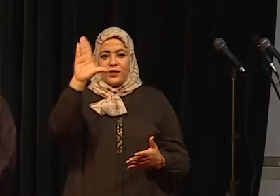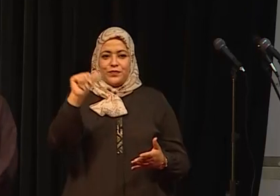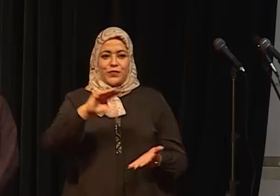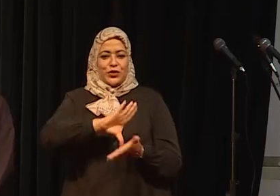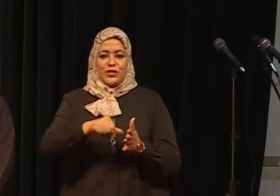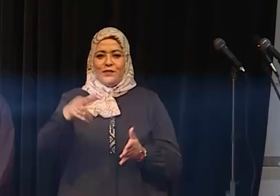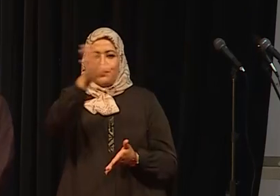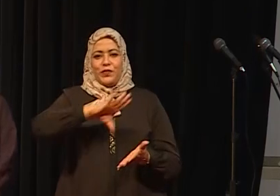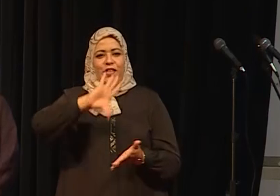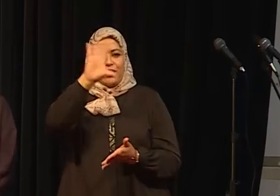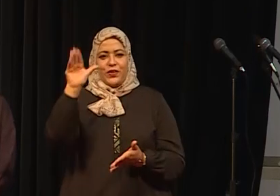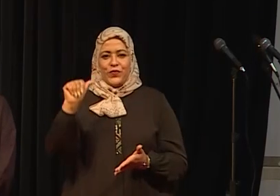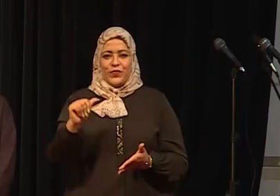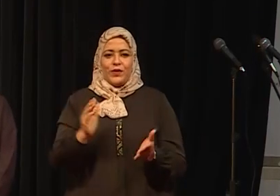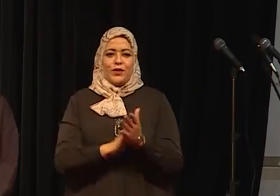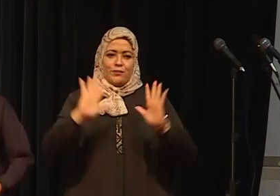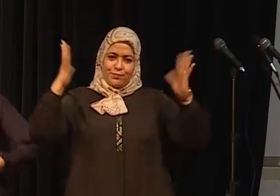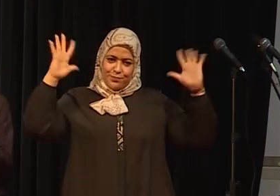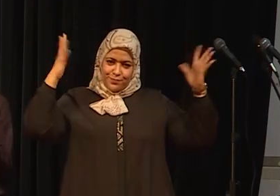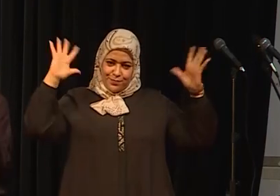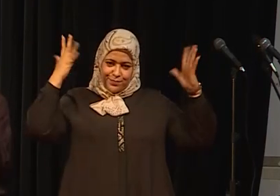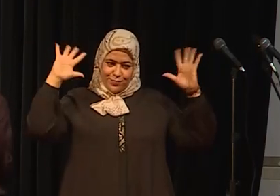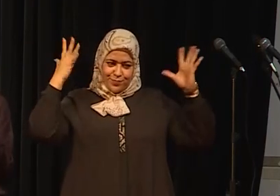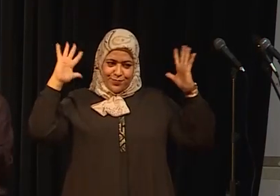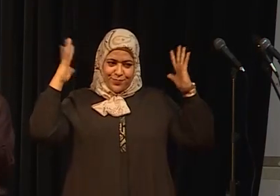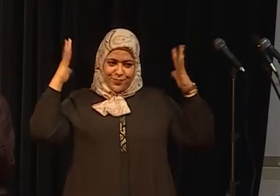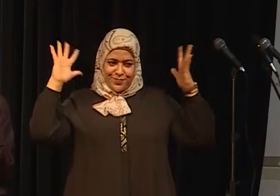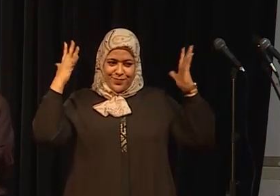خوتنا، نصفقوا عليهم.